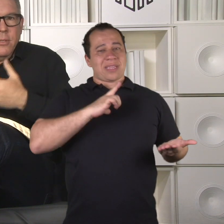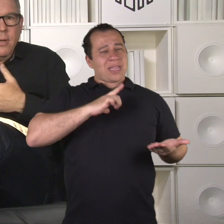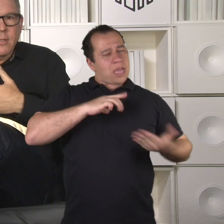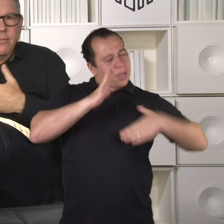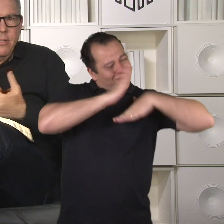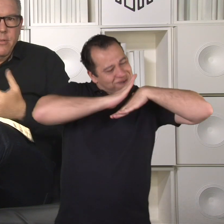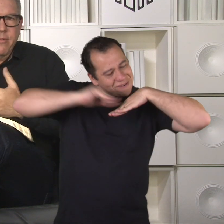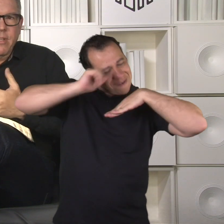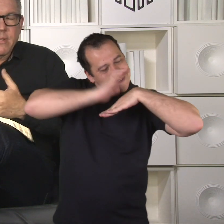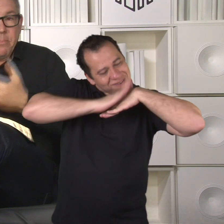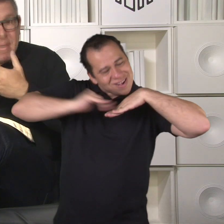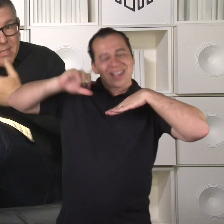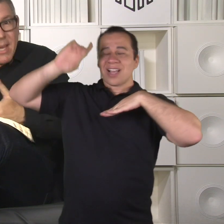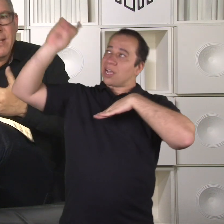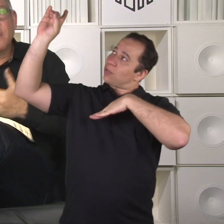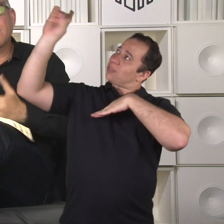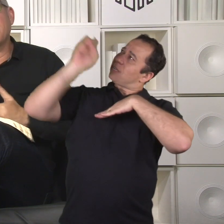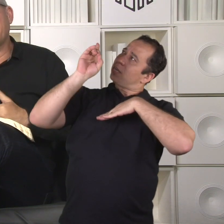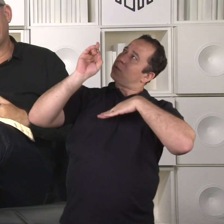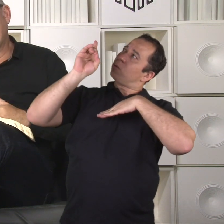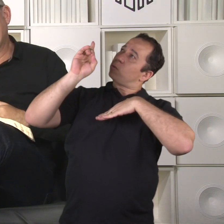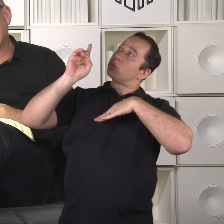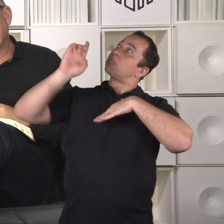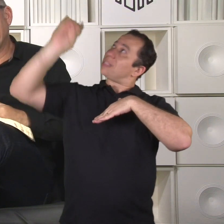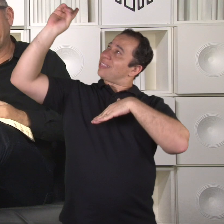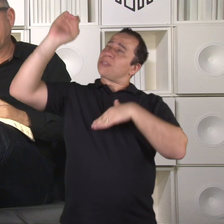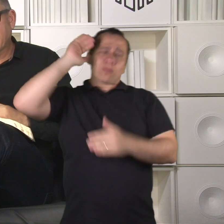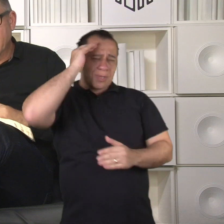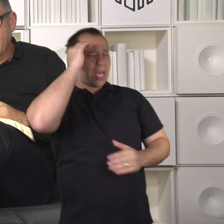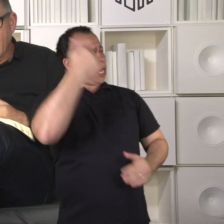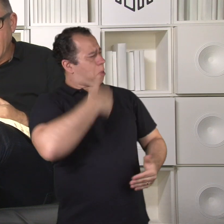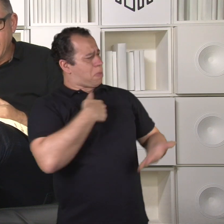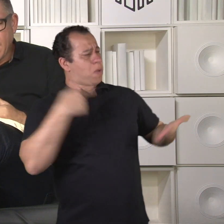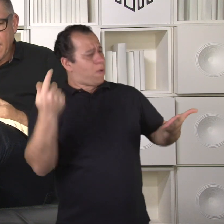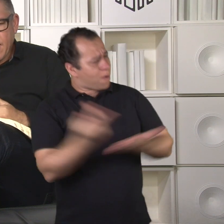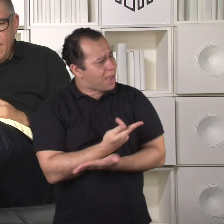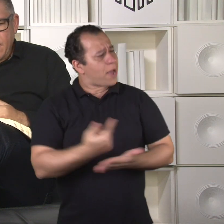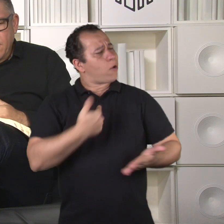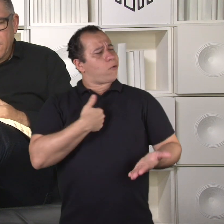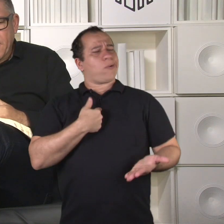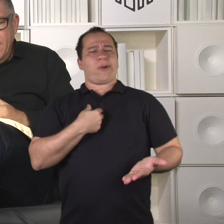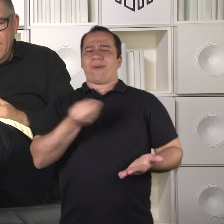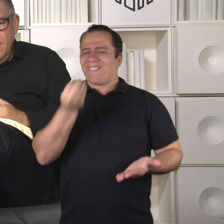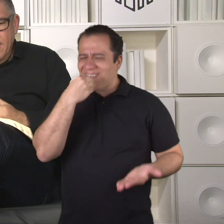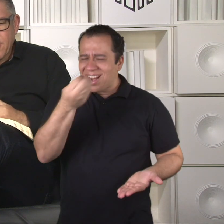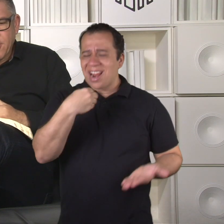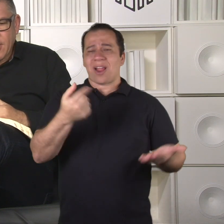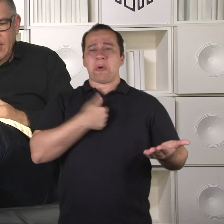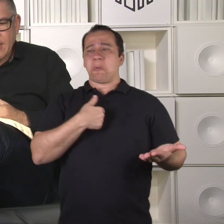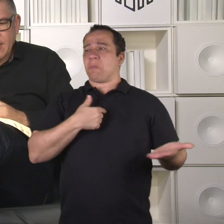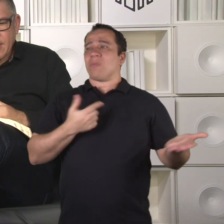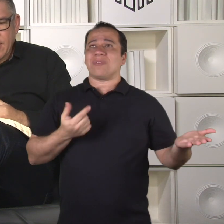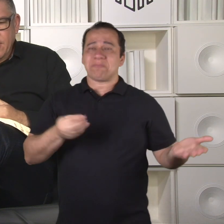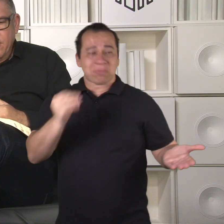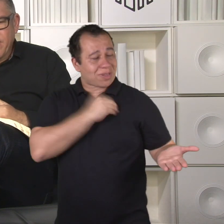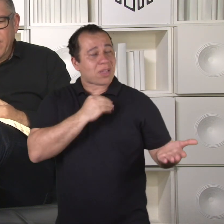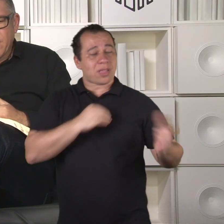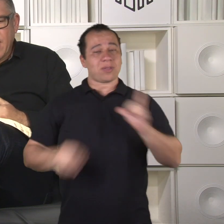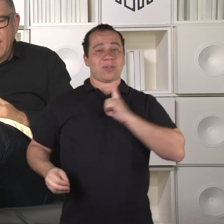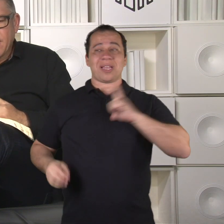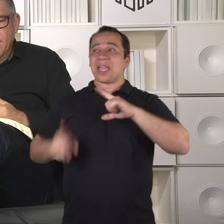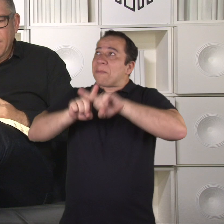cada um de nós, filhos e filhas, apesar da nossa imperfeição. A sua experiência religiosa